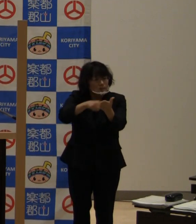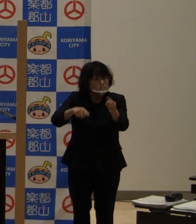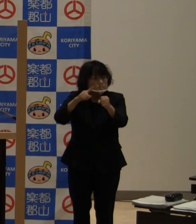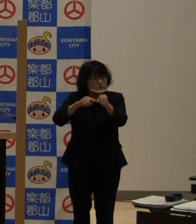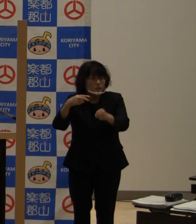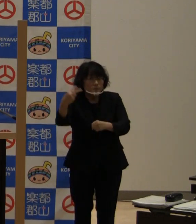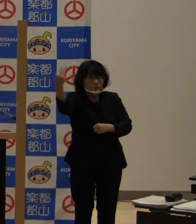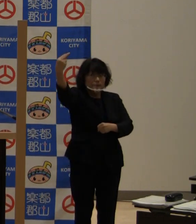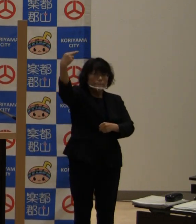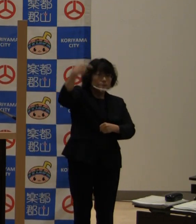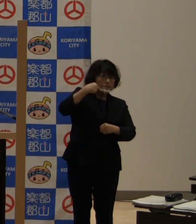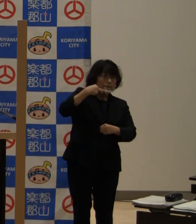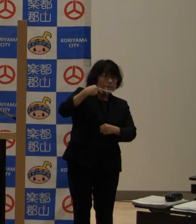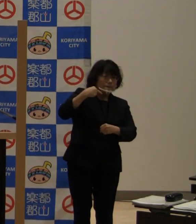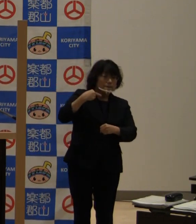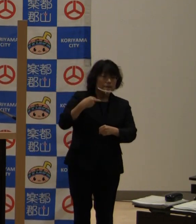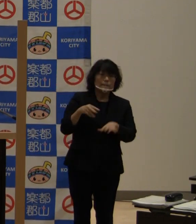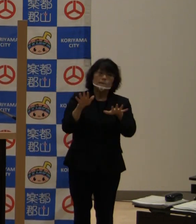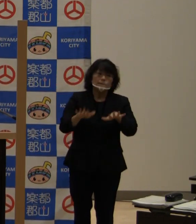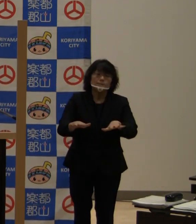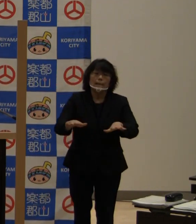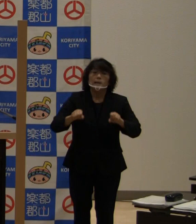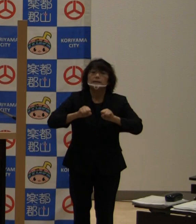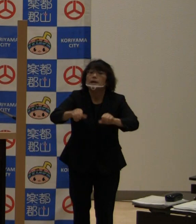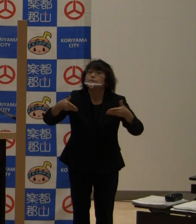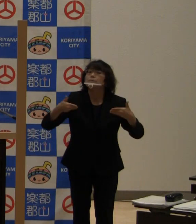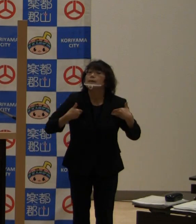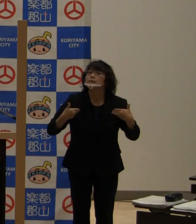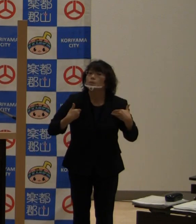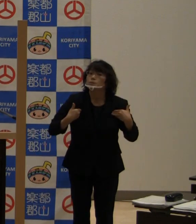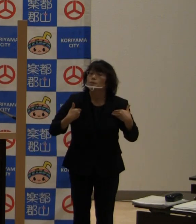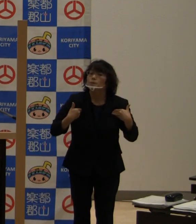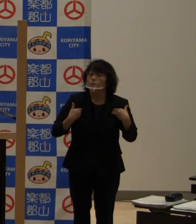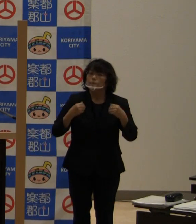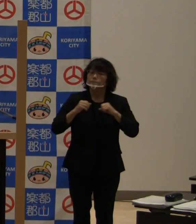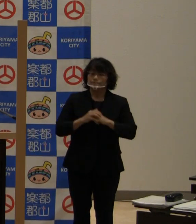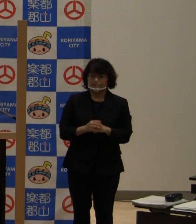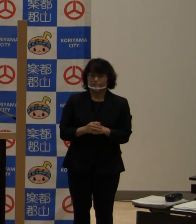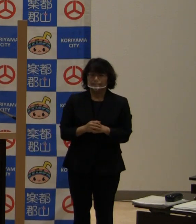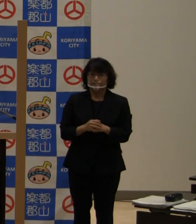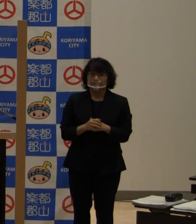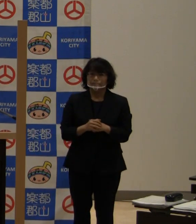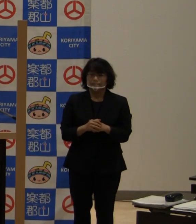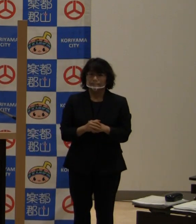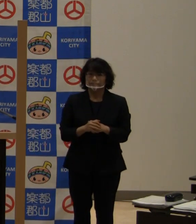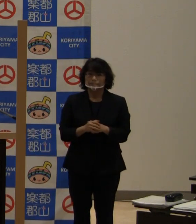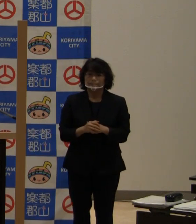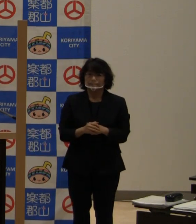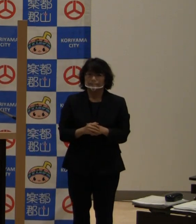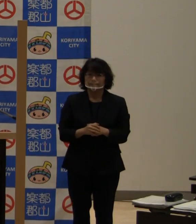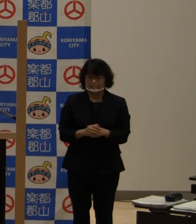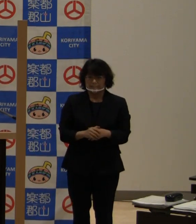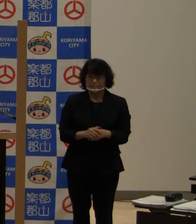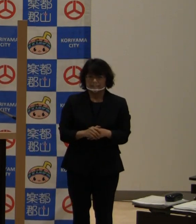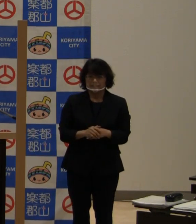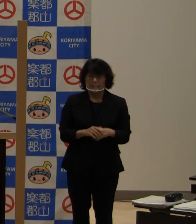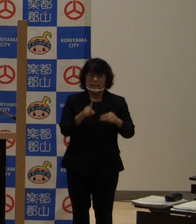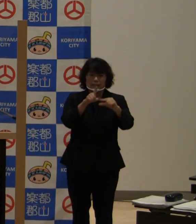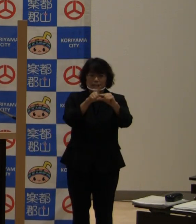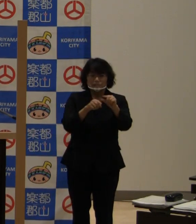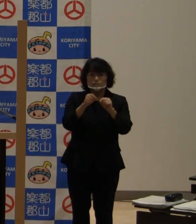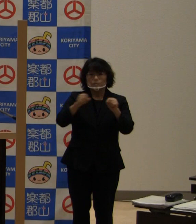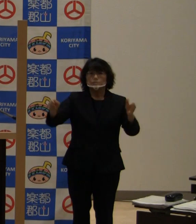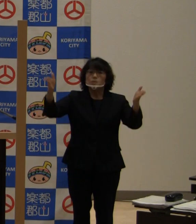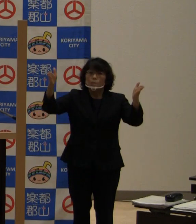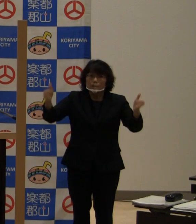ます。まあ逆算って言ったらいいのかバックキャストと言っておりますが、そうした中長期的な視点